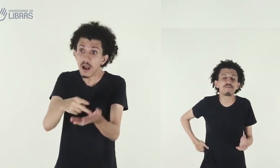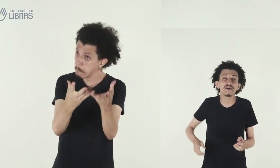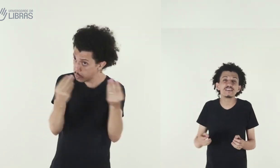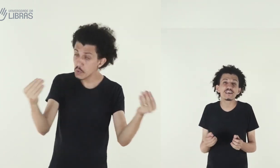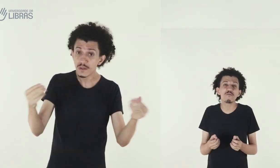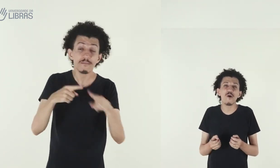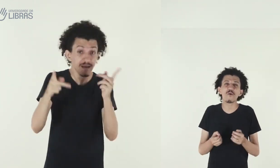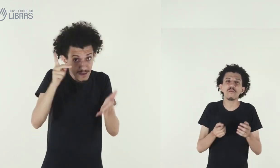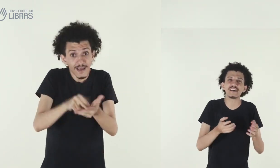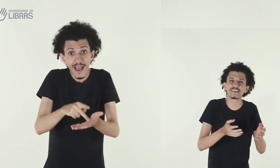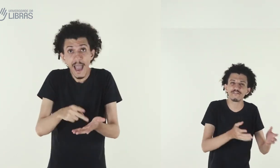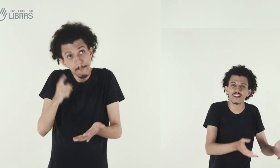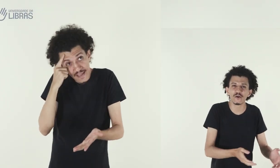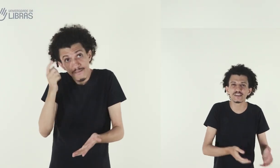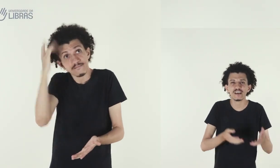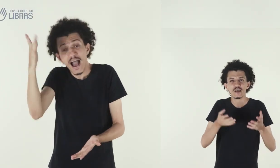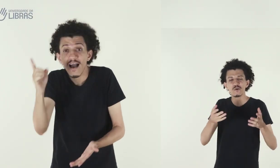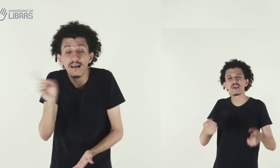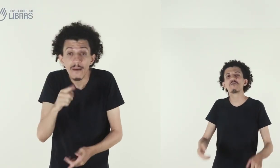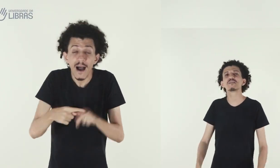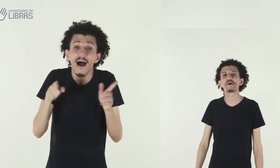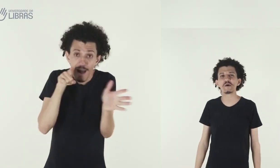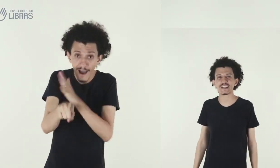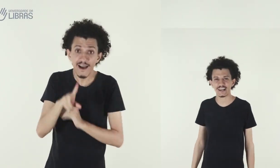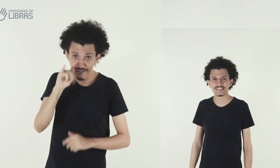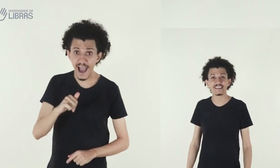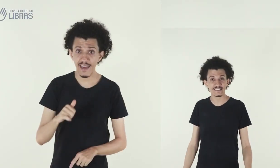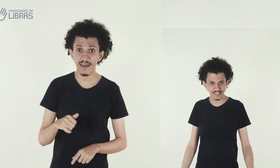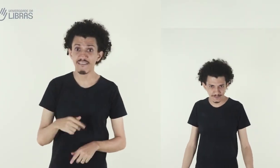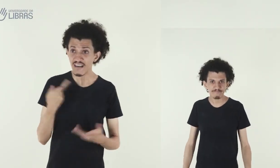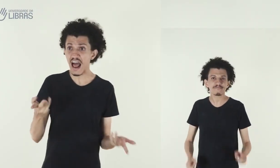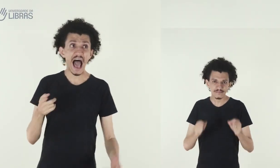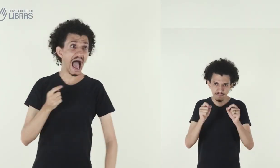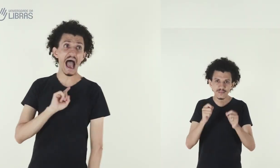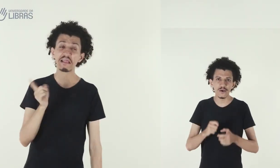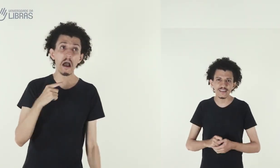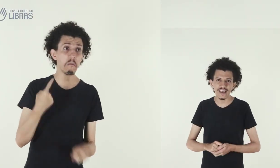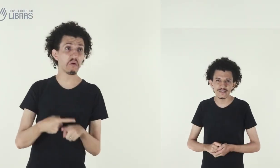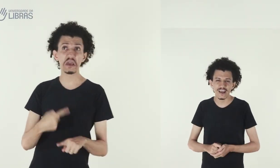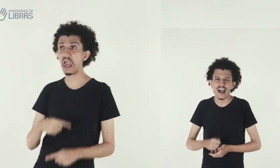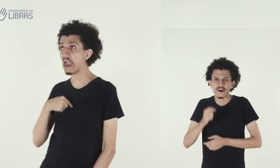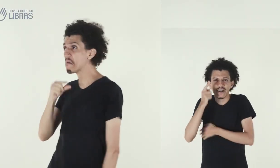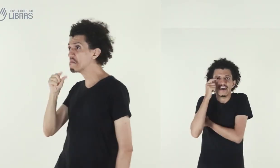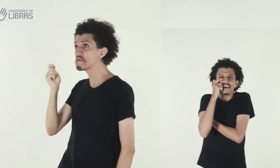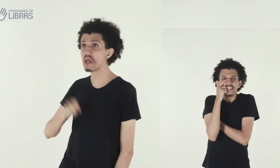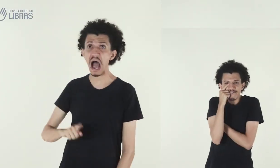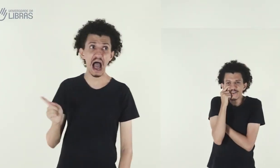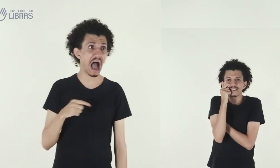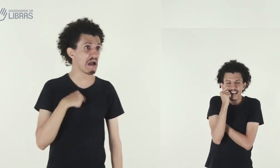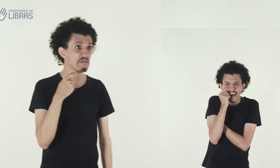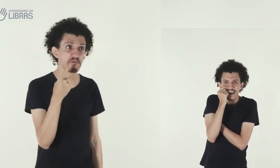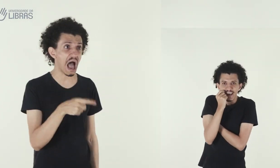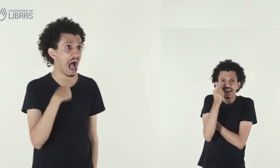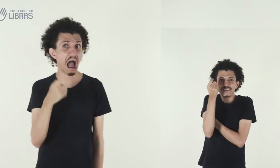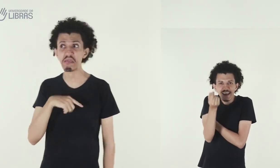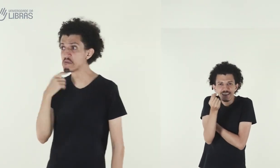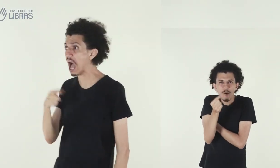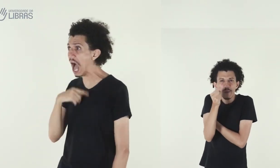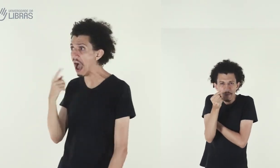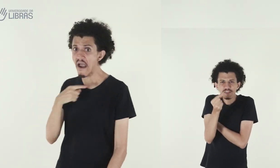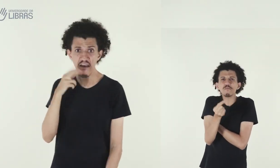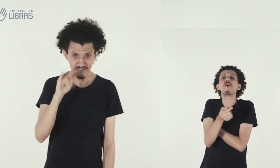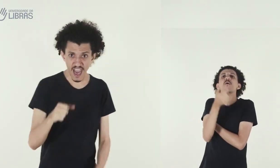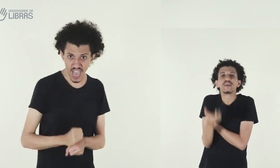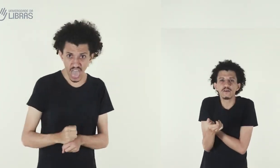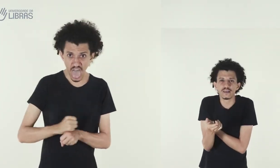de hoje podem ser um pouco mais desafiadores do que há um tempo atrás. Sim, eu entendo. Agora, se você